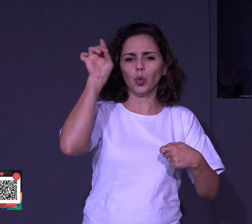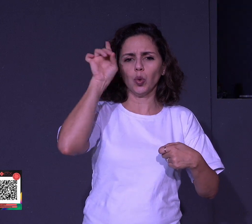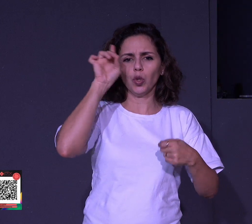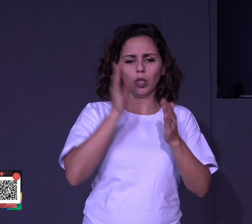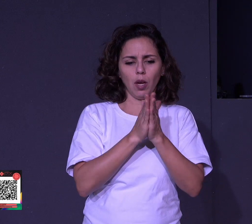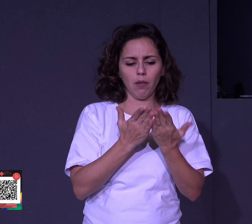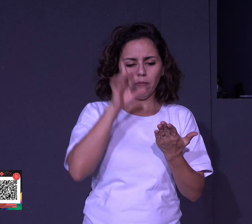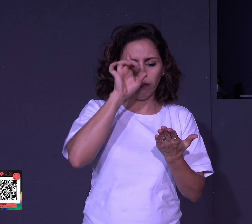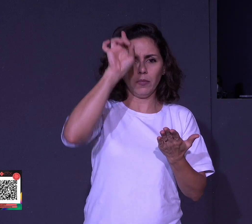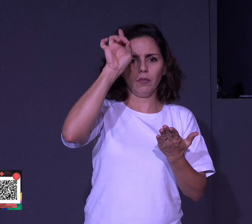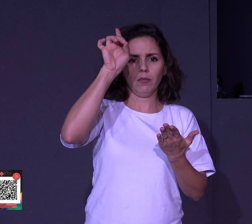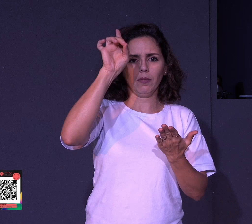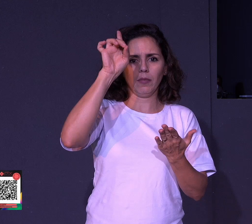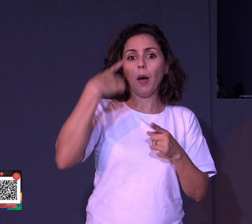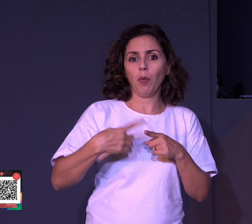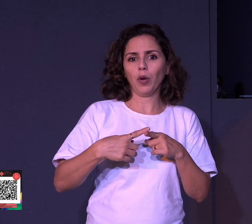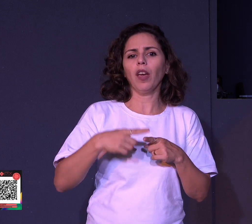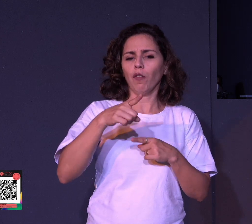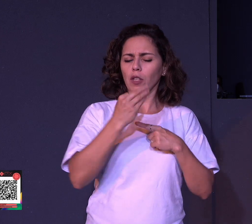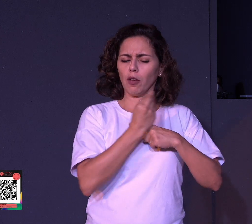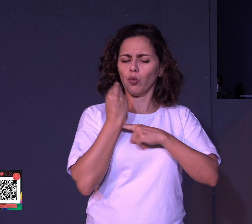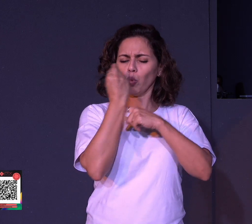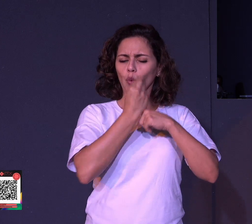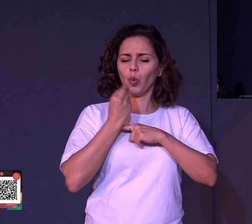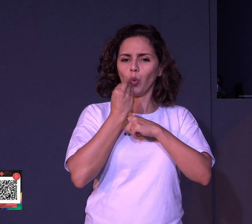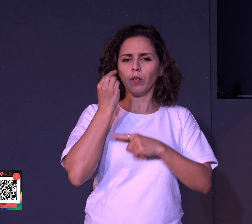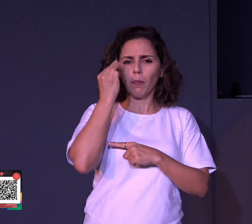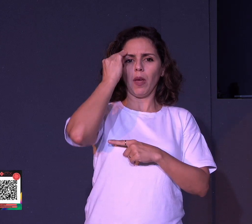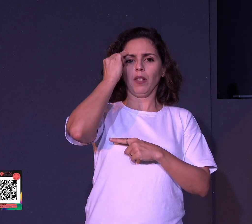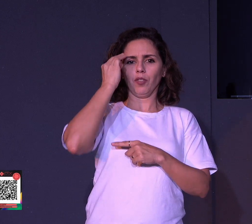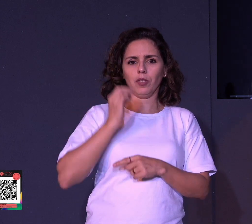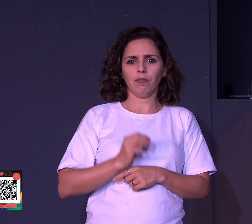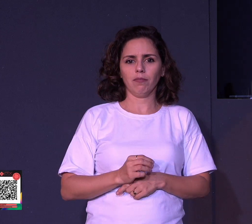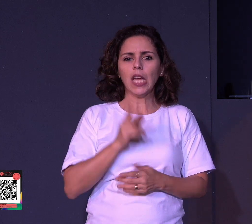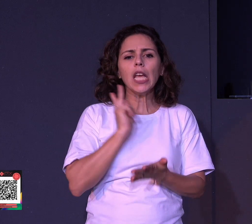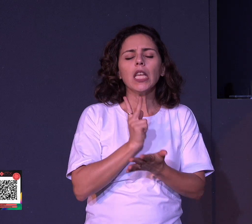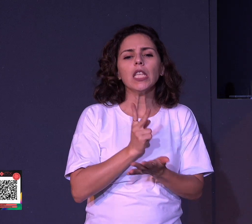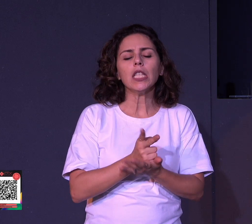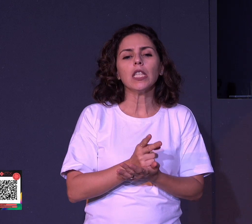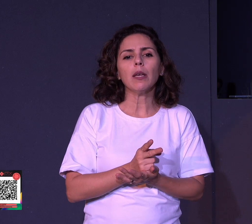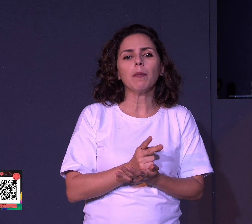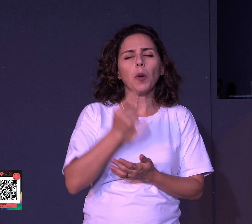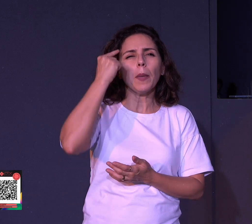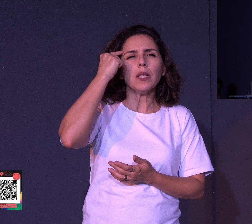Cuide da sua mente. Sempre que o pensamento pecaminoso chegar, não permita que ele faça morada.